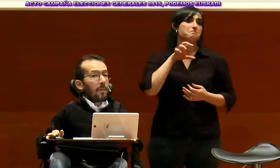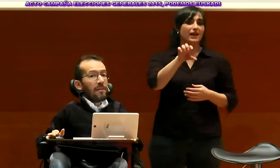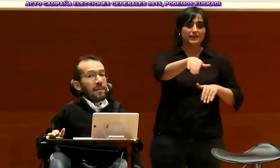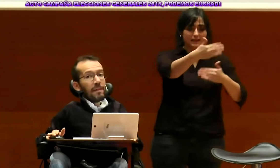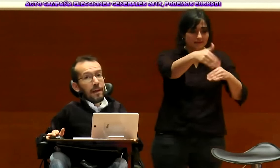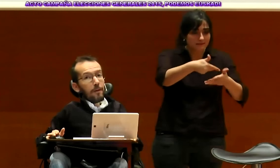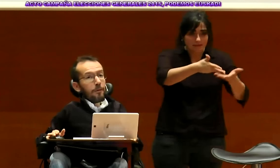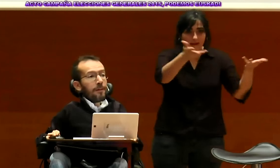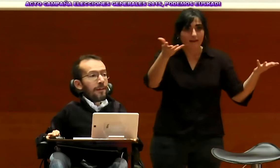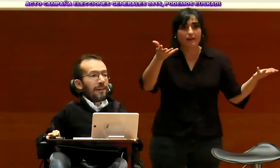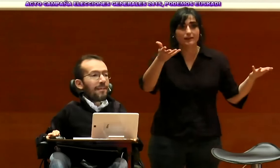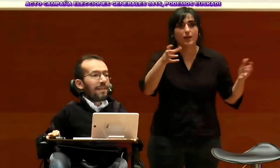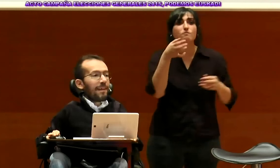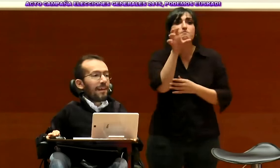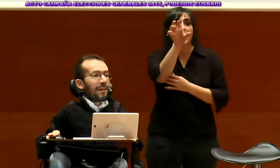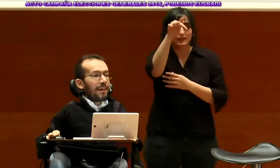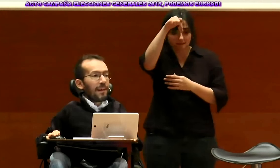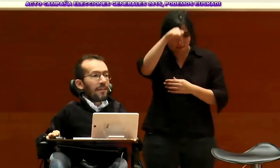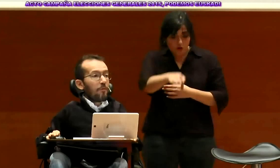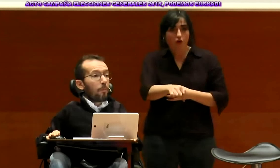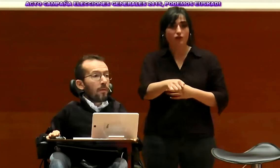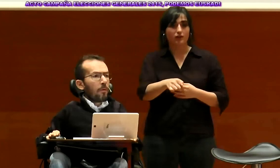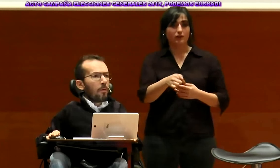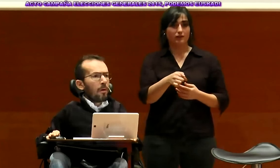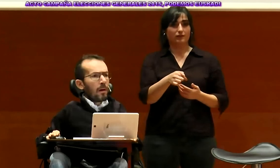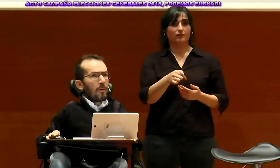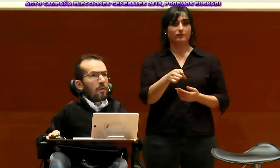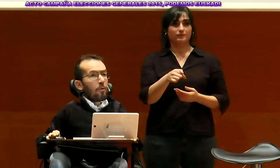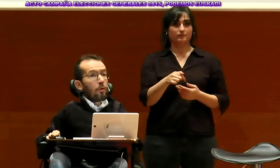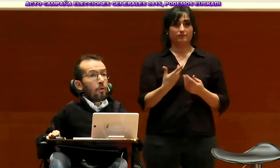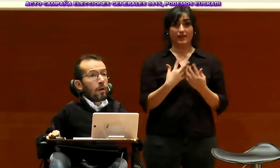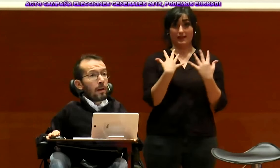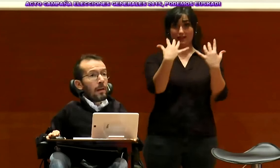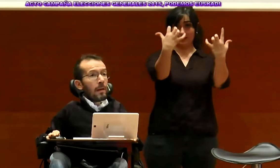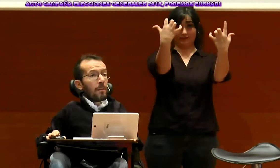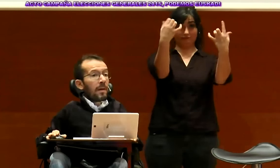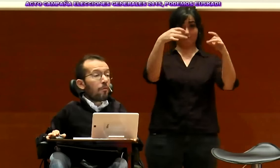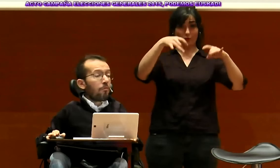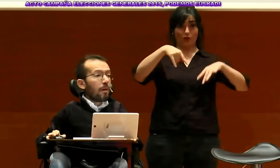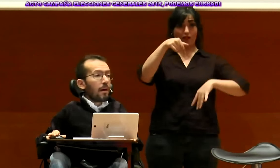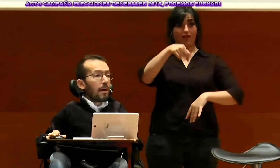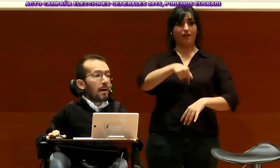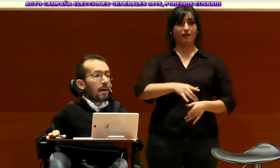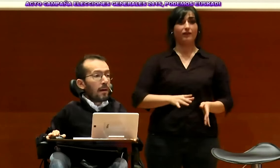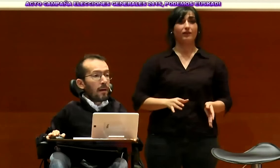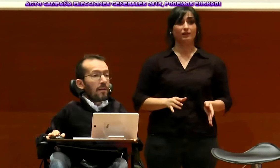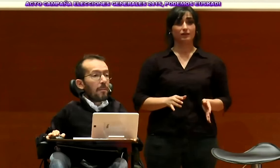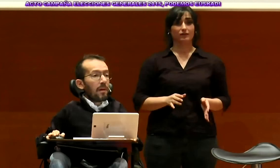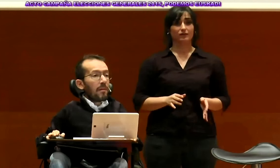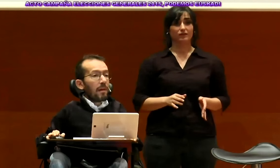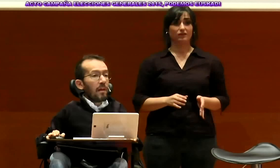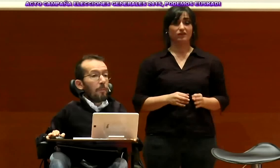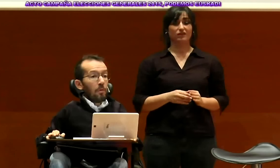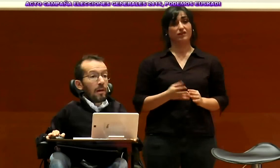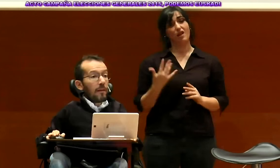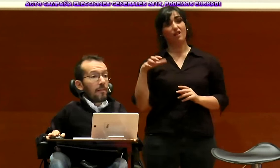calle, al país que está aquí hoy en este estupendo auditorio, y menos a ese